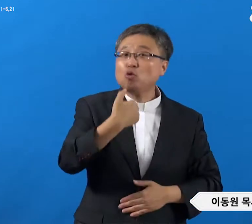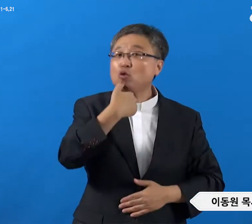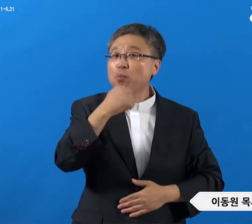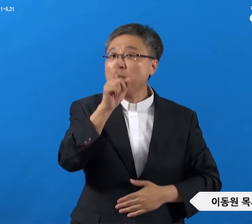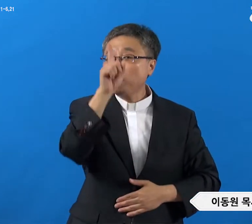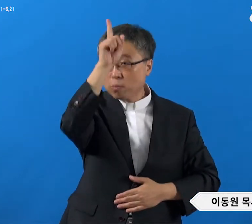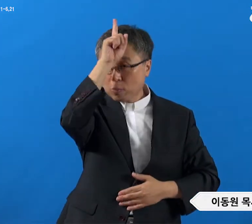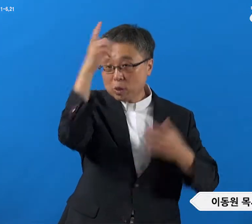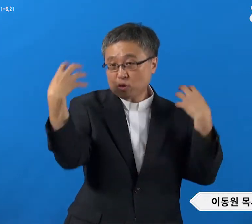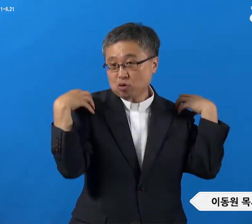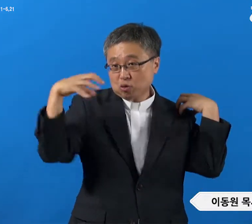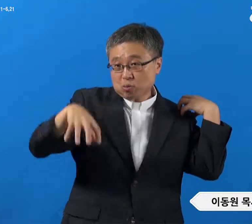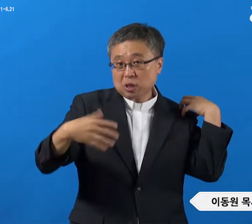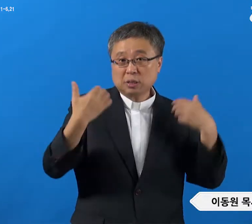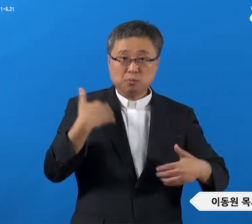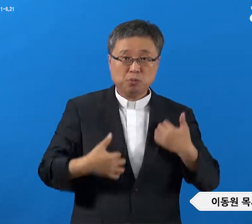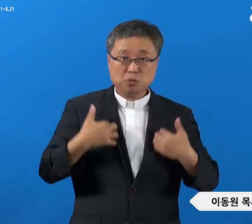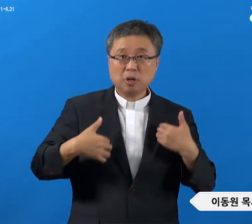삶을 살았던 사람이에요.